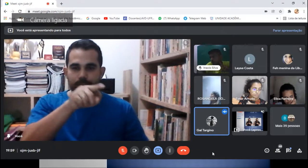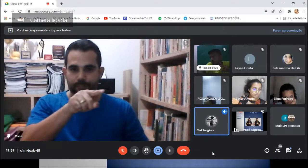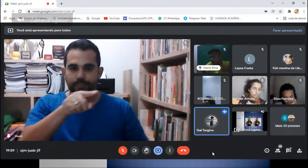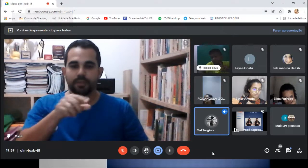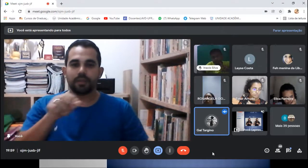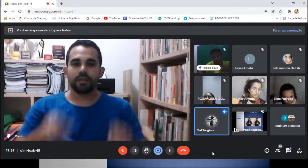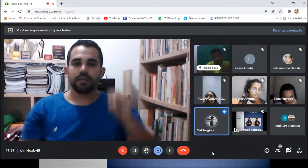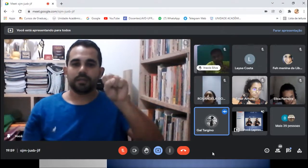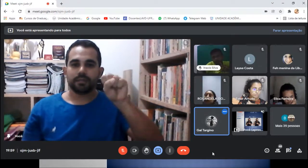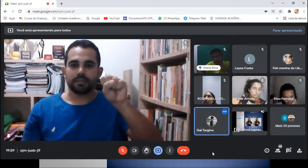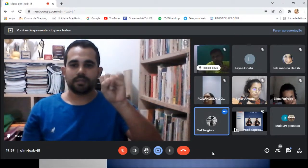Observem a imagem.